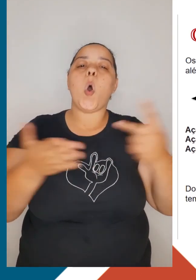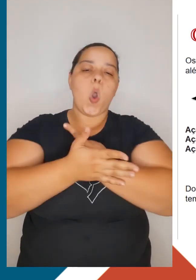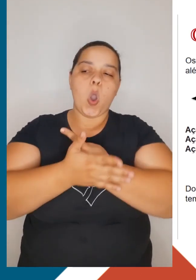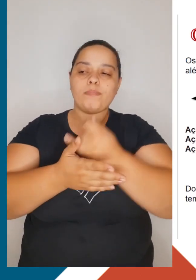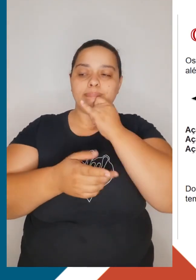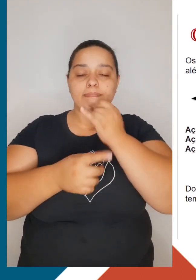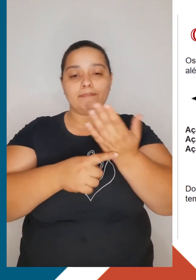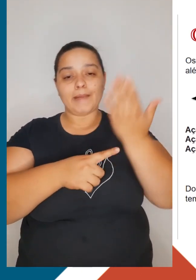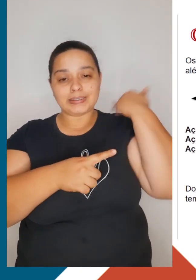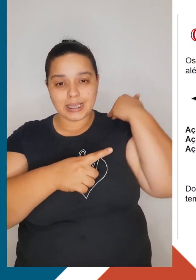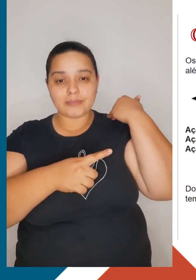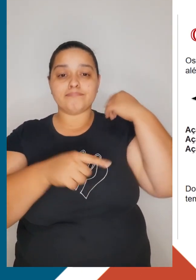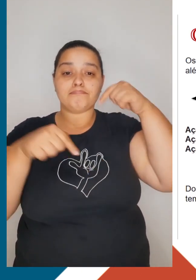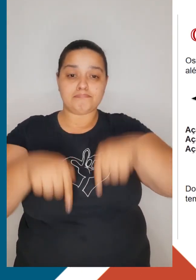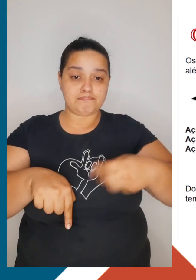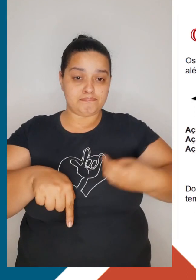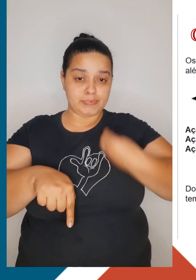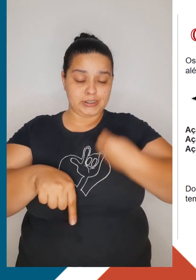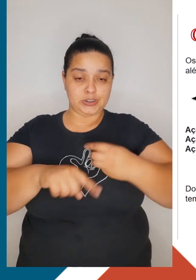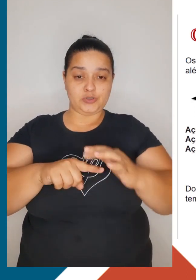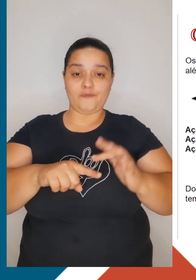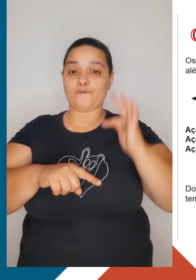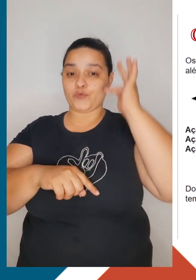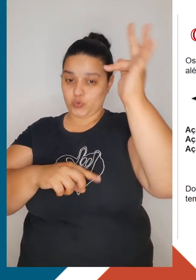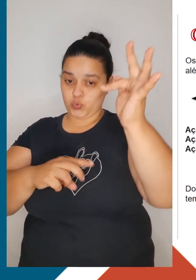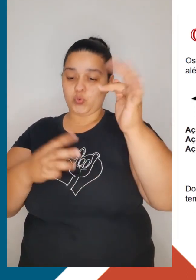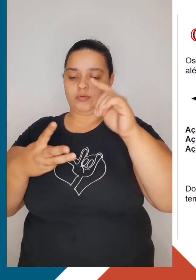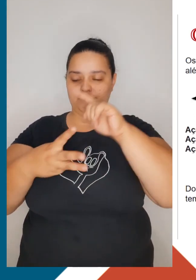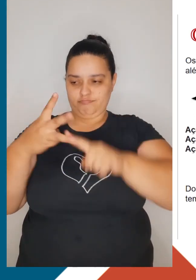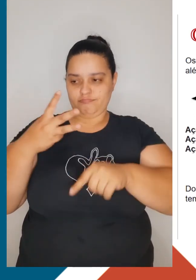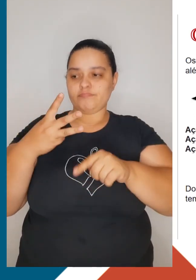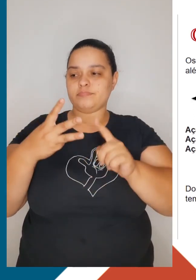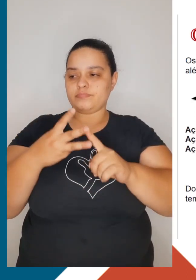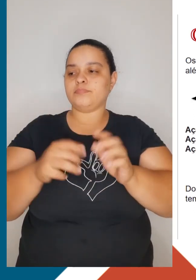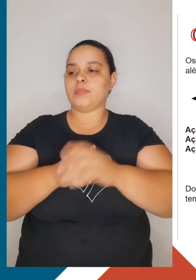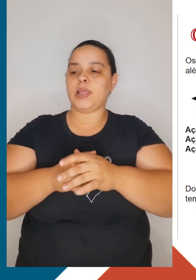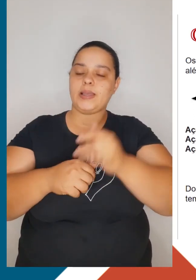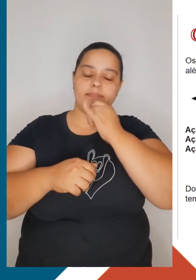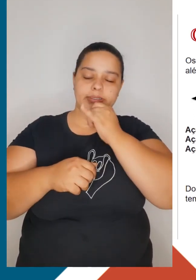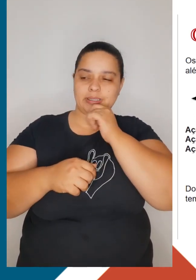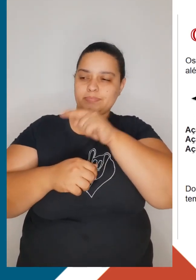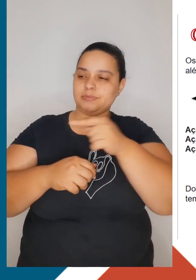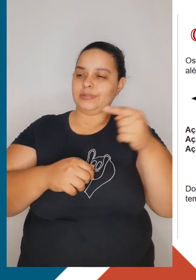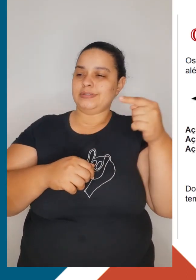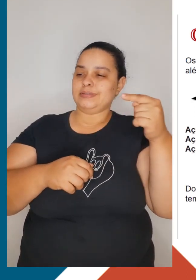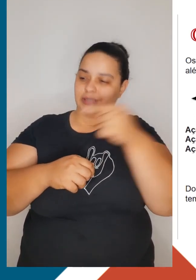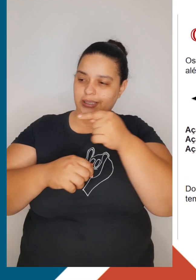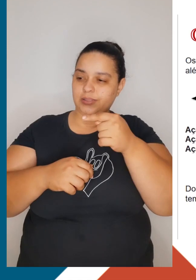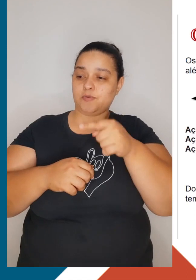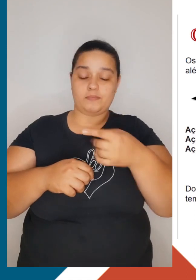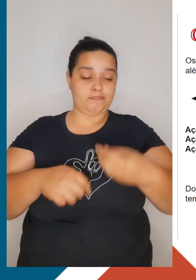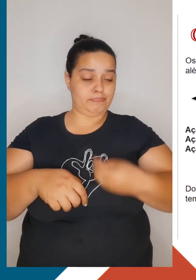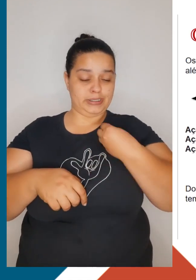ocorre. Passado, presente ou futuro, além de situarem o momento do discurso. Então, percebam aqui na setinha